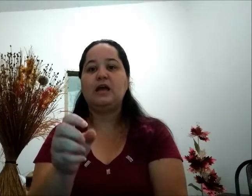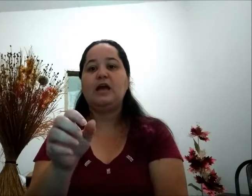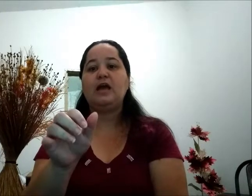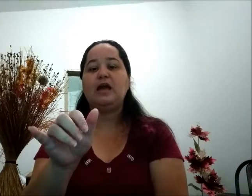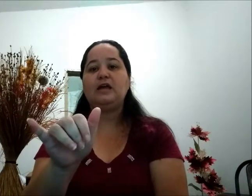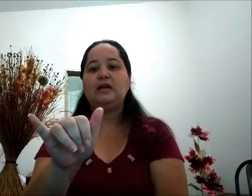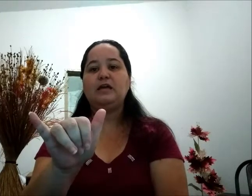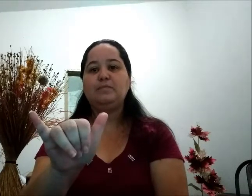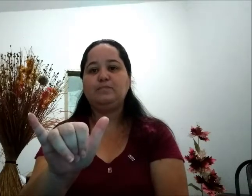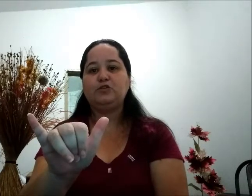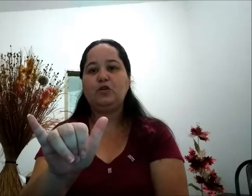Y,